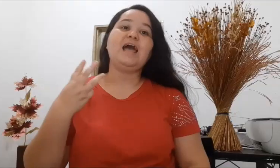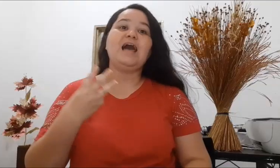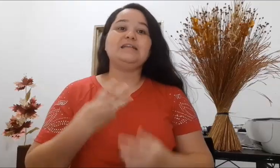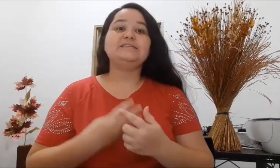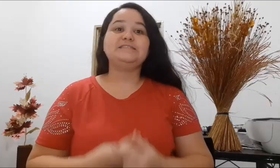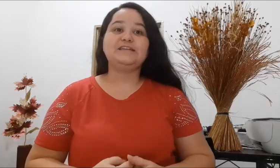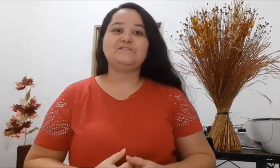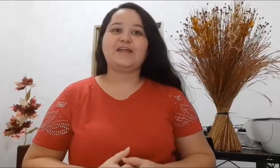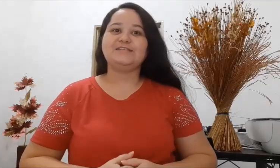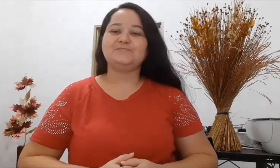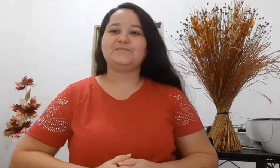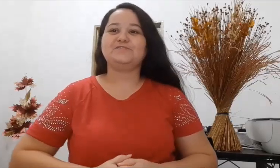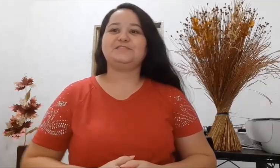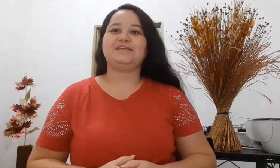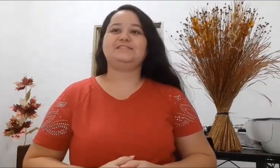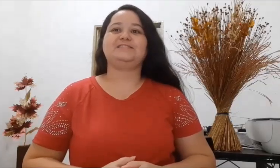A terceira frase para vocês.